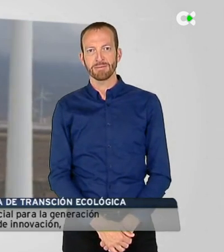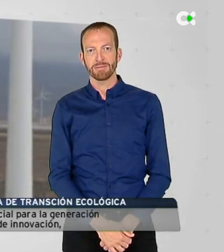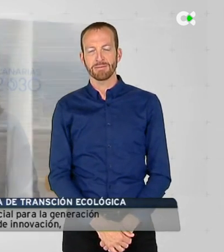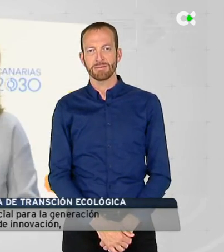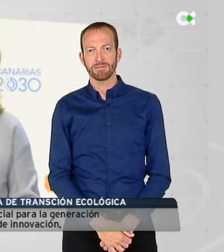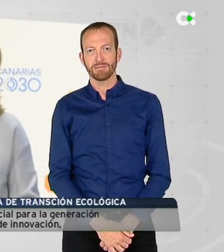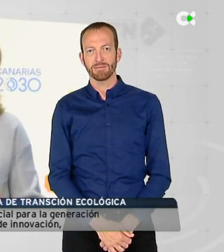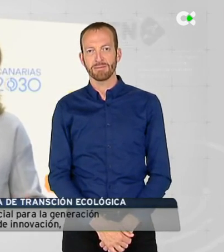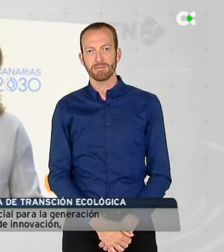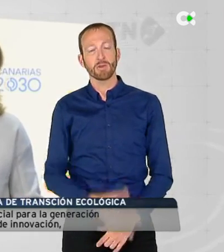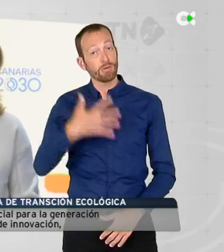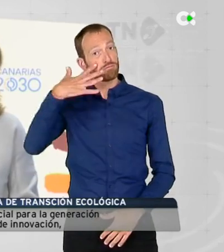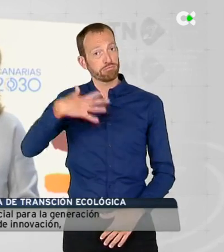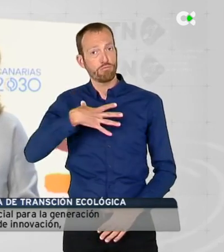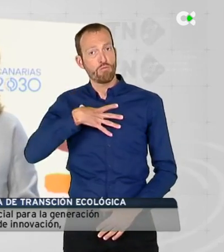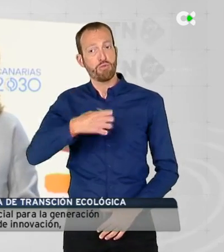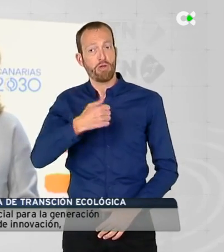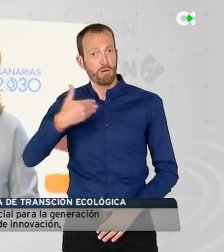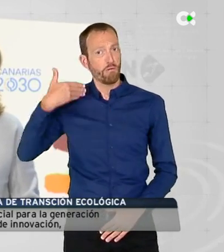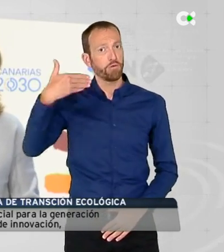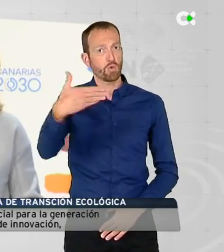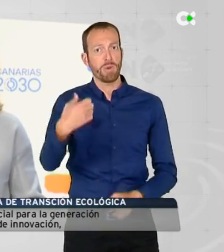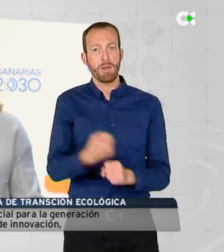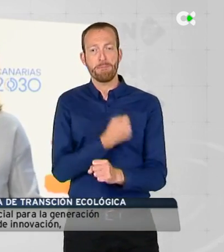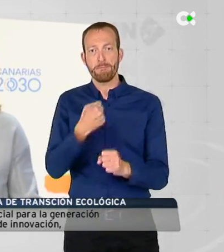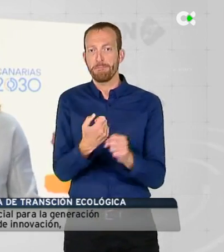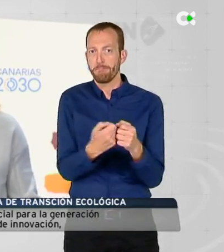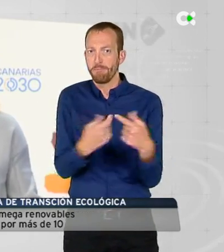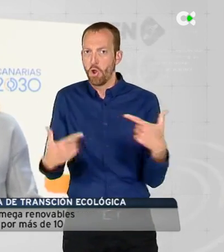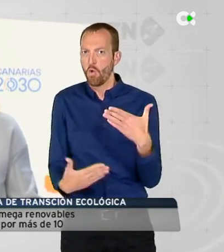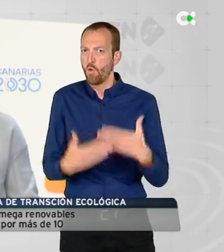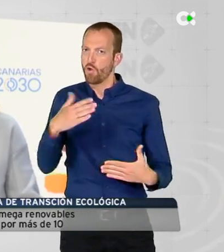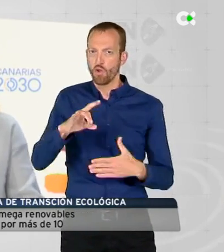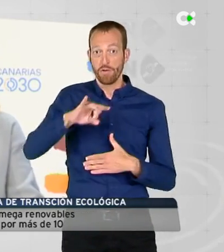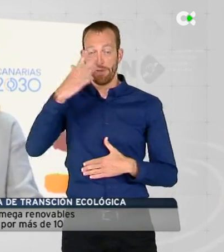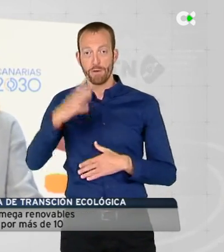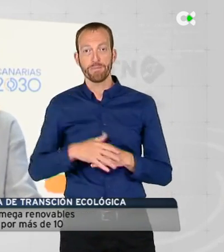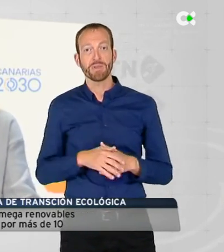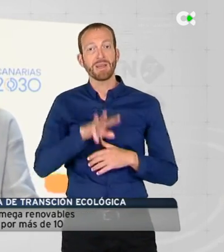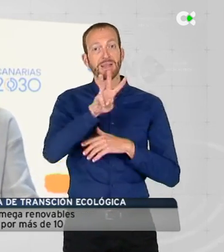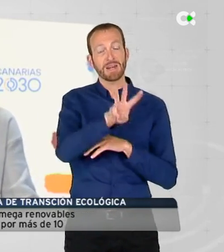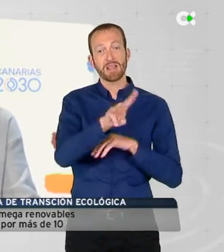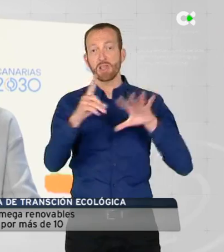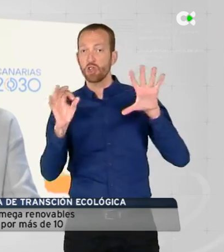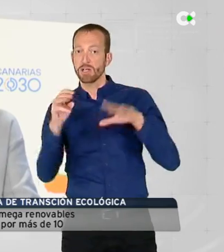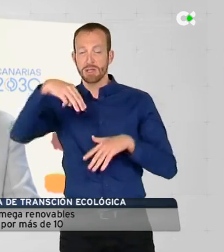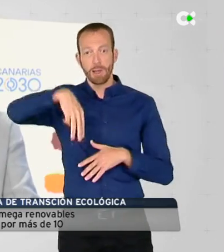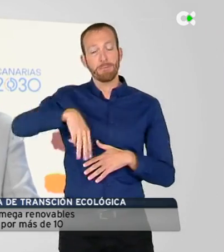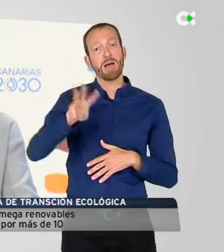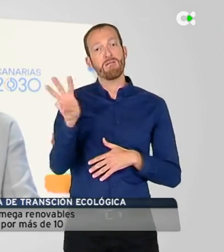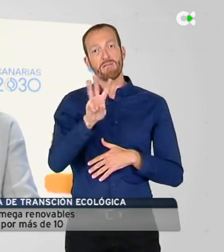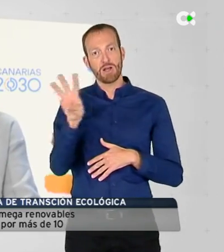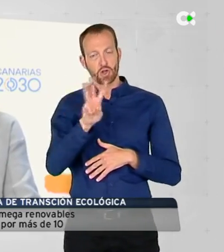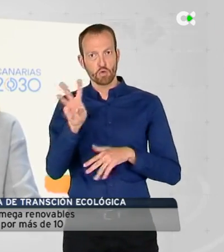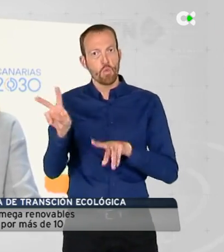Son un enorme potencial para la generación de empleo y la innovación. Son 360 megavatios de nuevas renovables